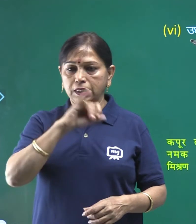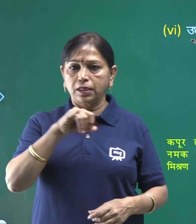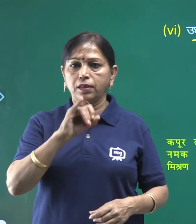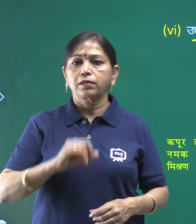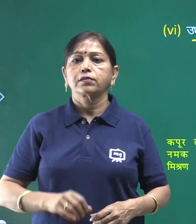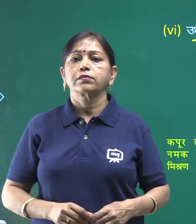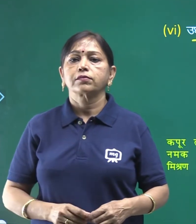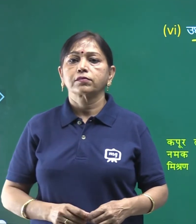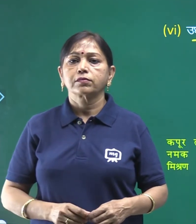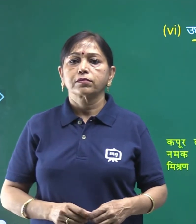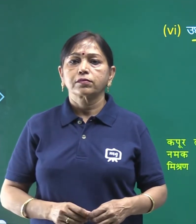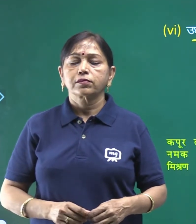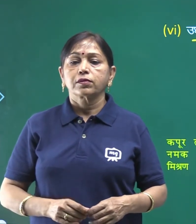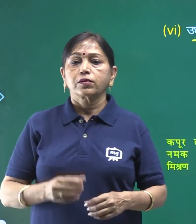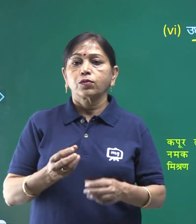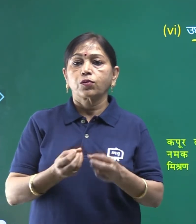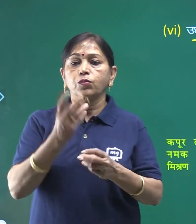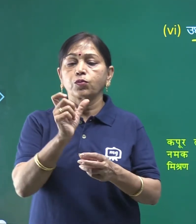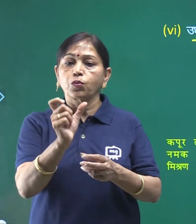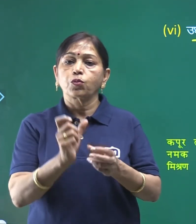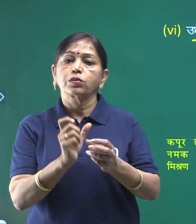छह, ऊर्ध्वपातन विधि।